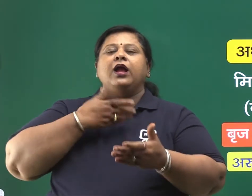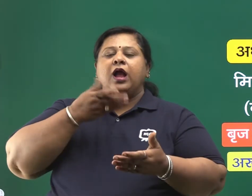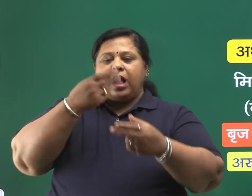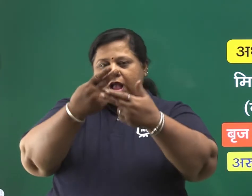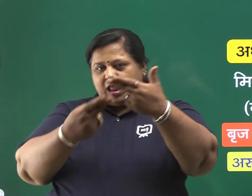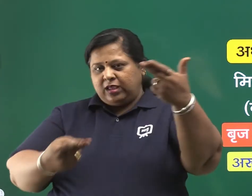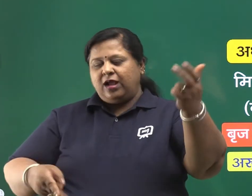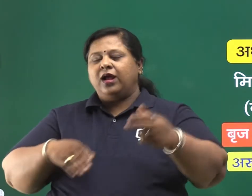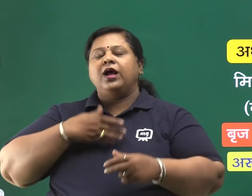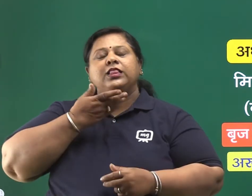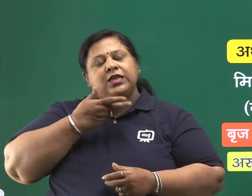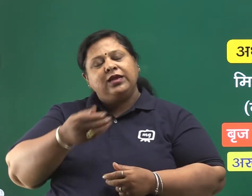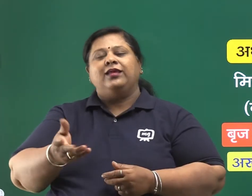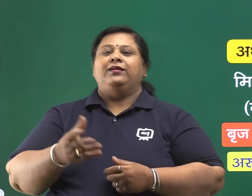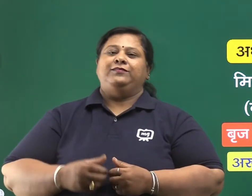अध्ययन करेंगे।